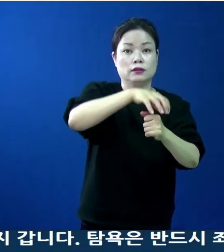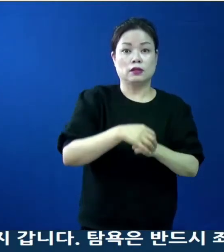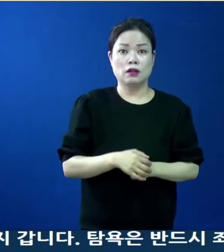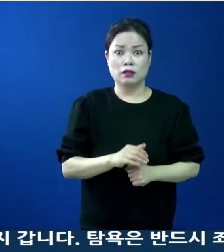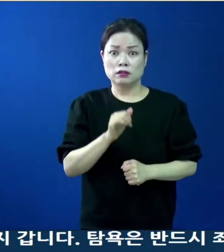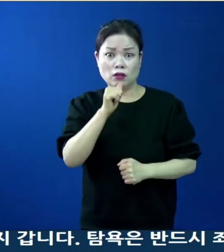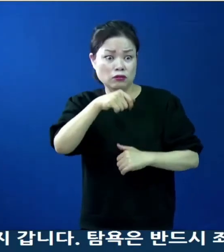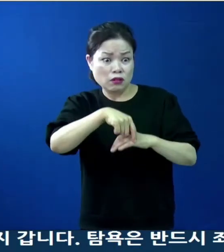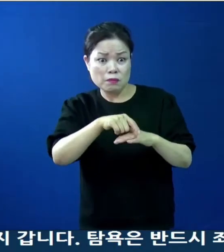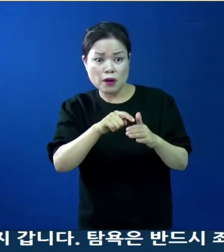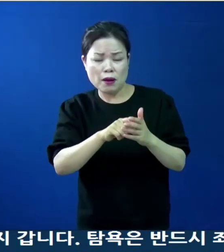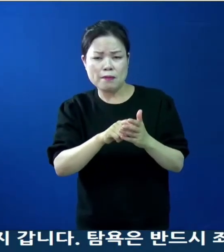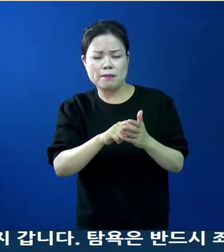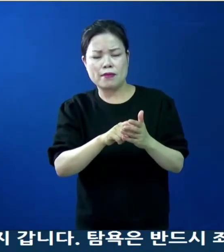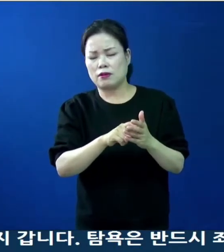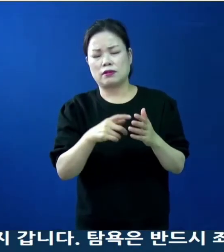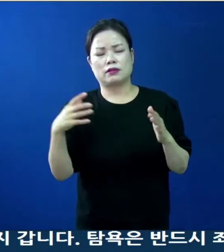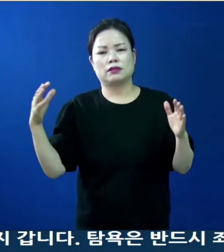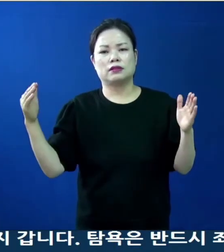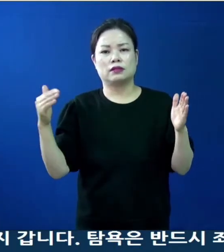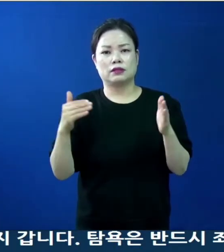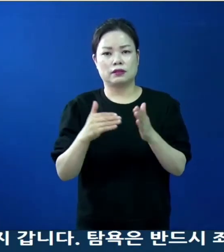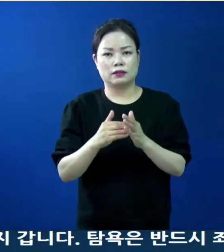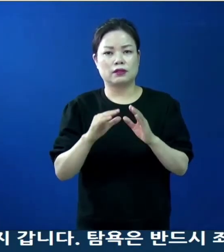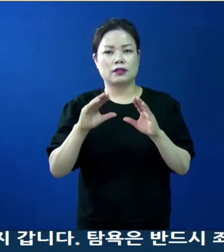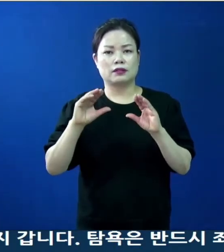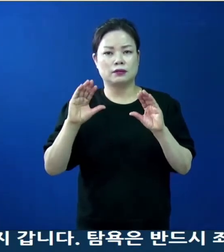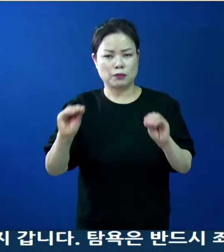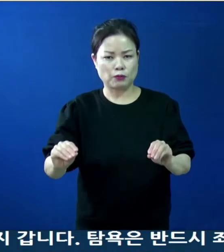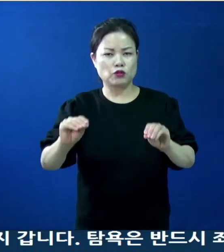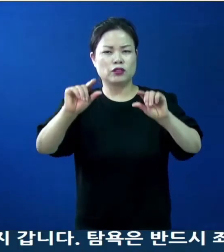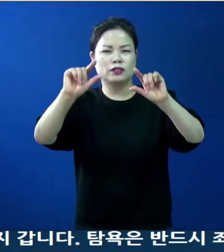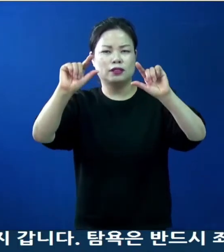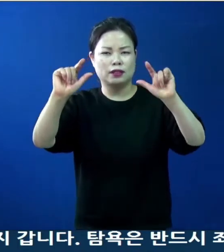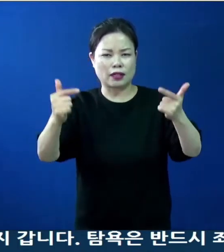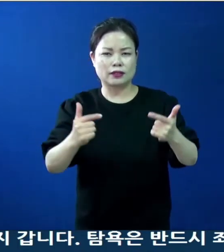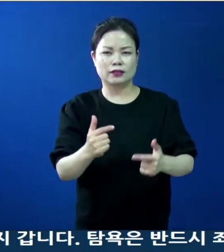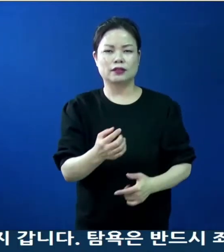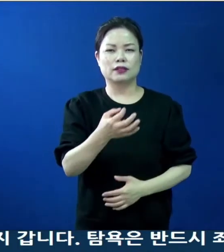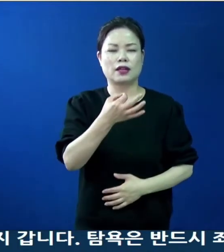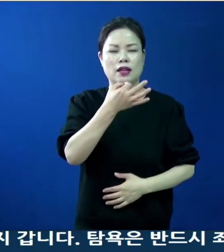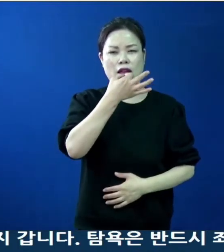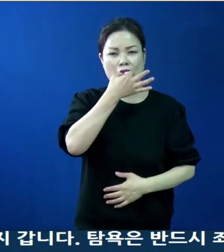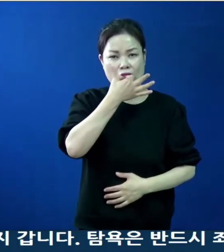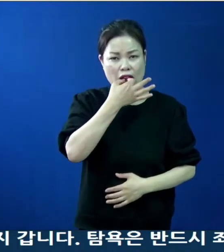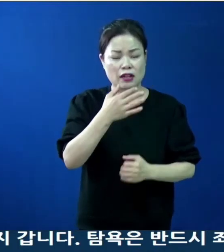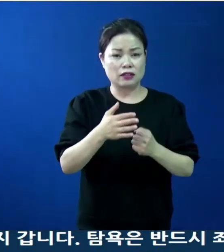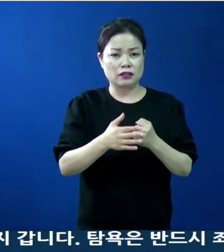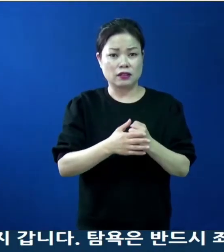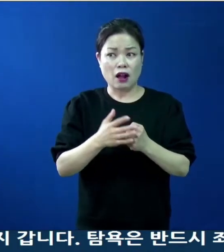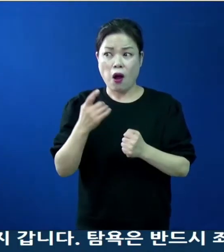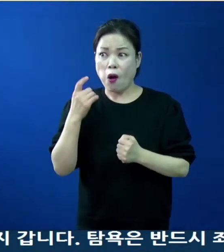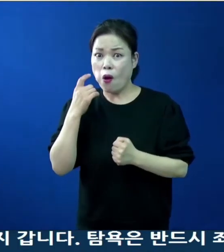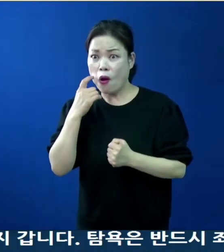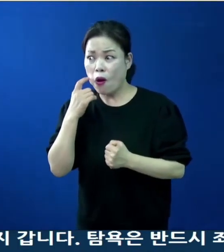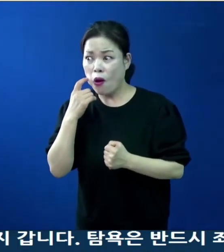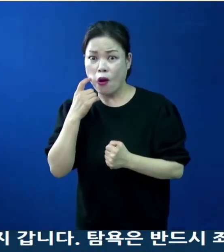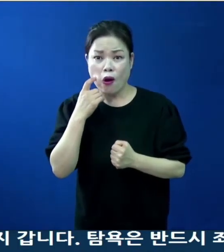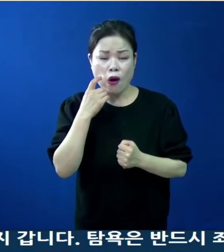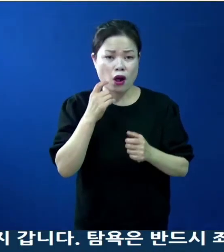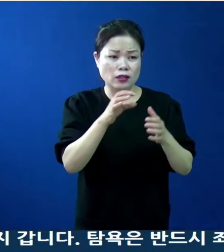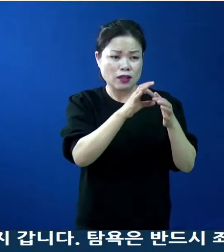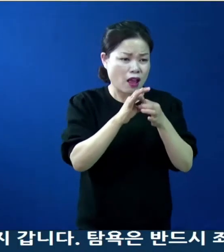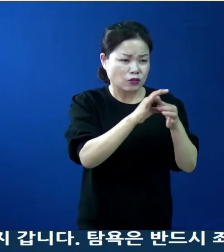절대로 마음으로 끝나지 않는 것이 탐욕입니다. 하나님 앞에 진실하지 않아요. 거짓말합니다. 거짓말이